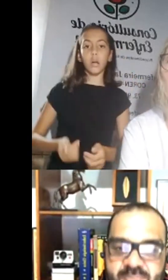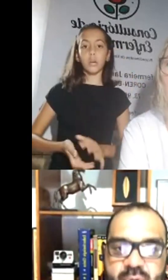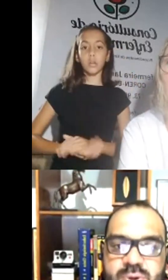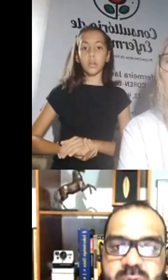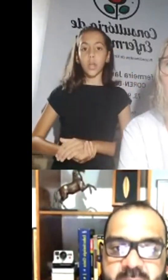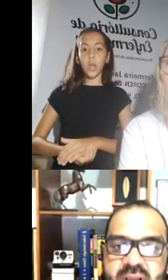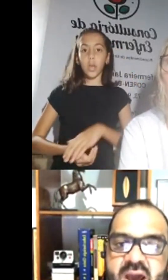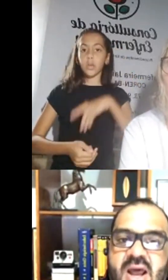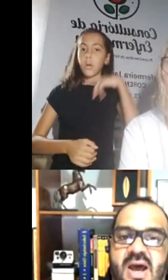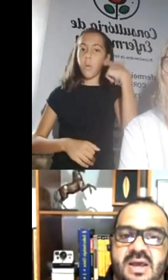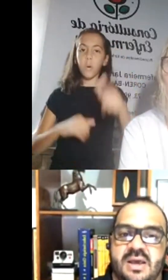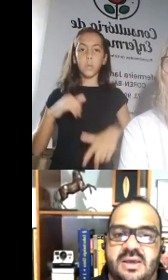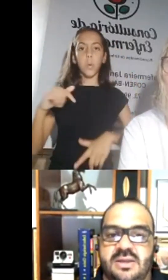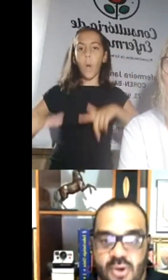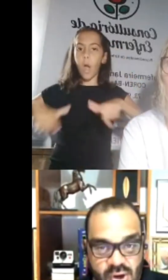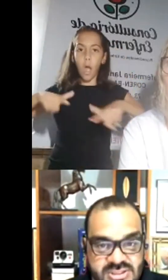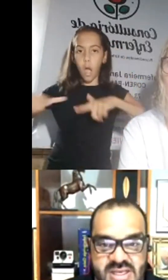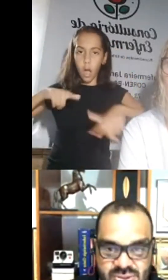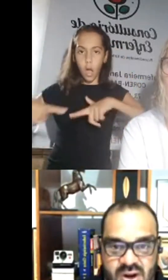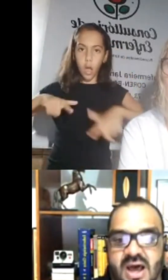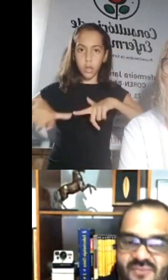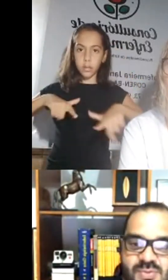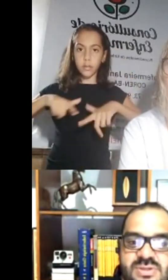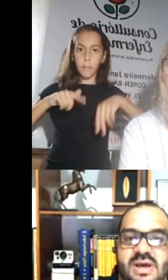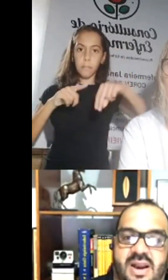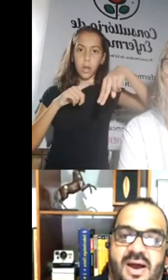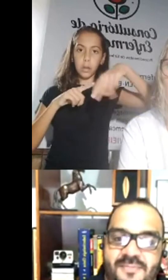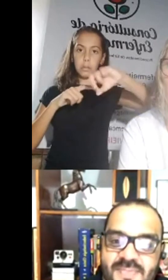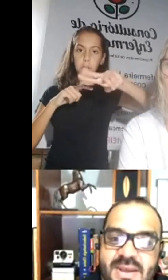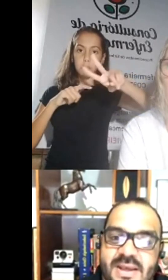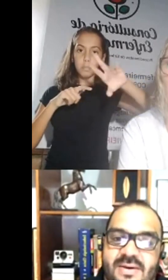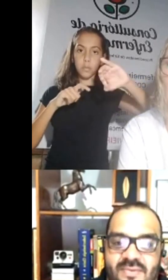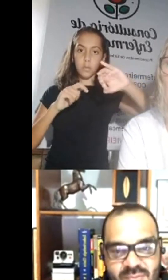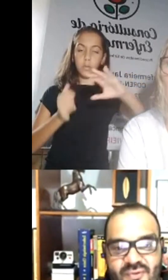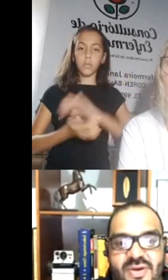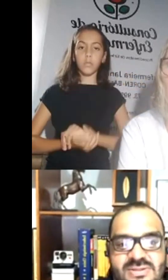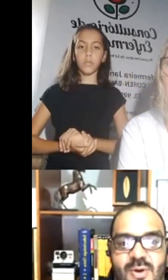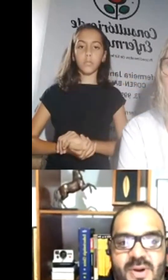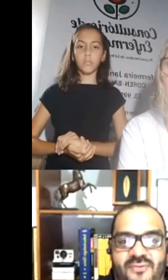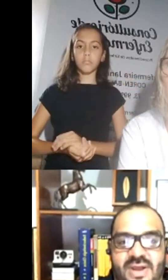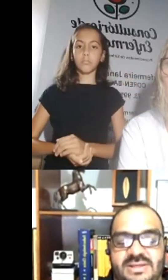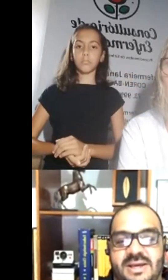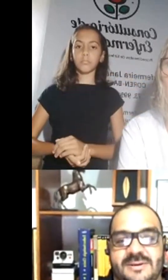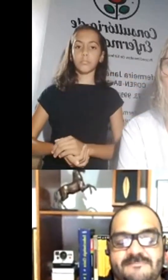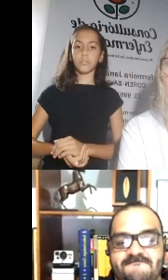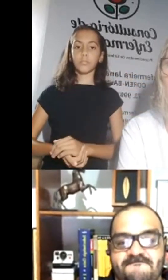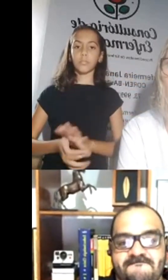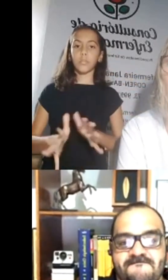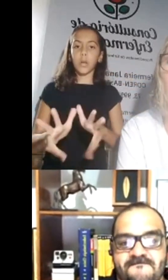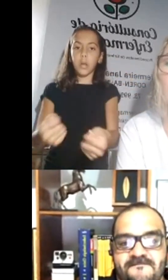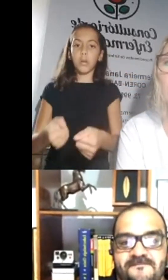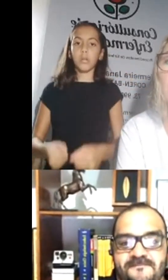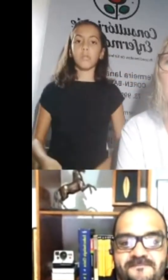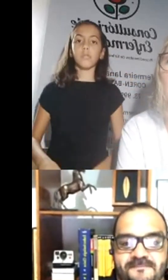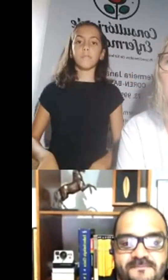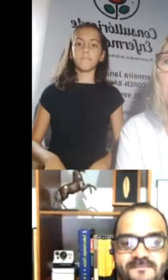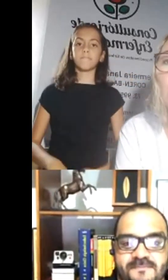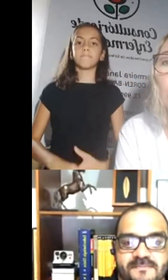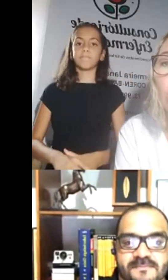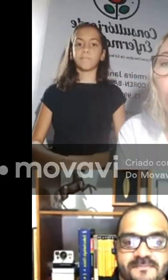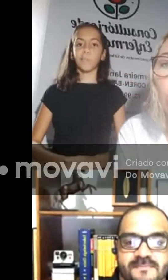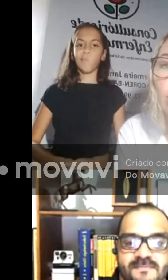gente está pronto para encarar e nós da Solar vamos encarar. Entendi. Vamos ver só para frente aí. É isso